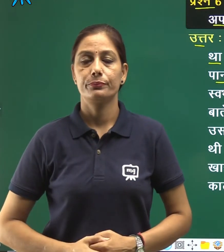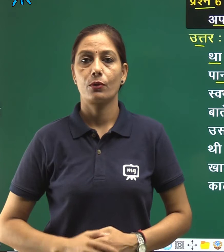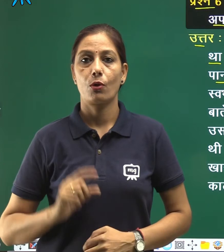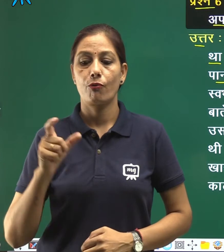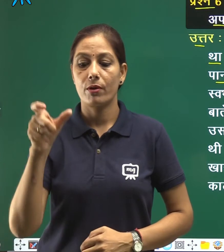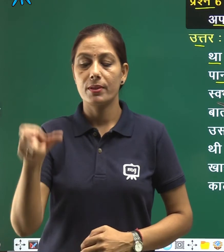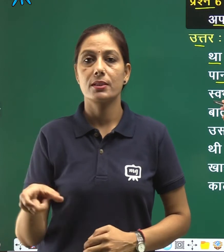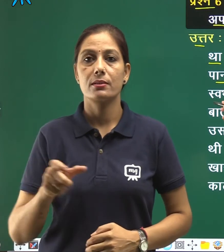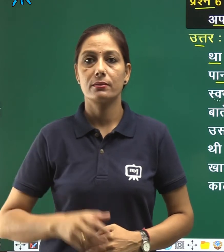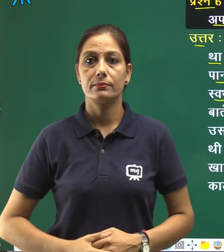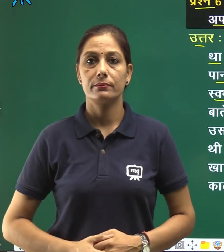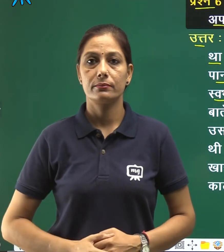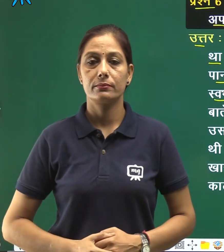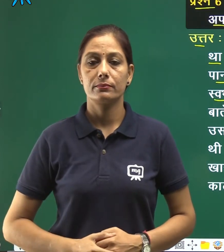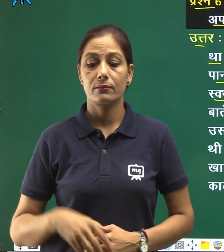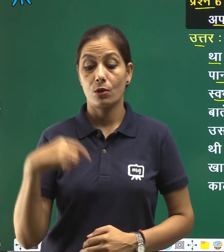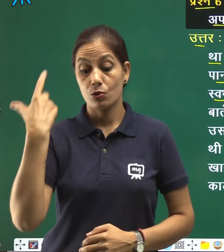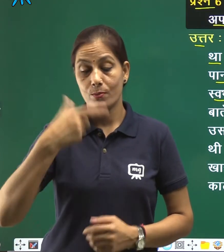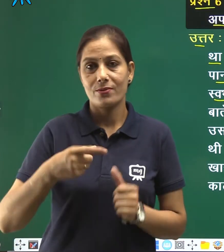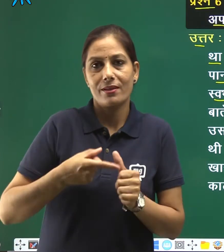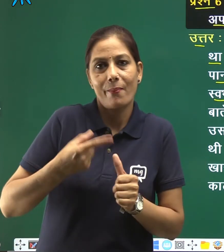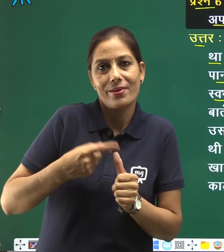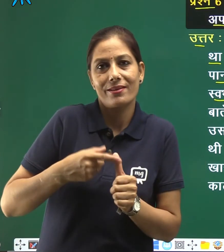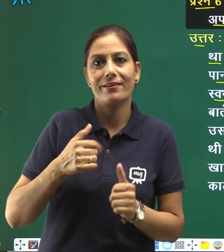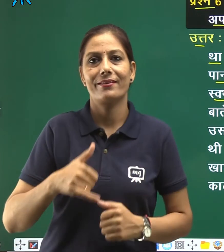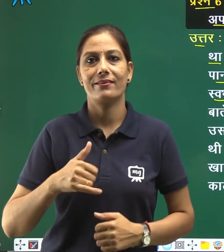वह स्वभाव से मजाकी था।